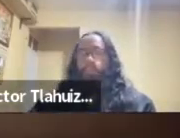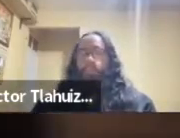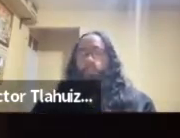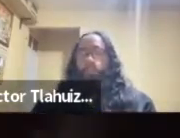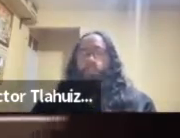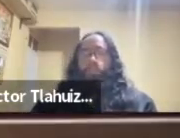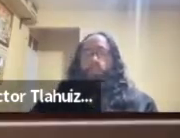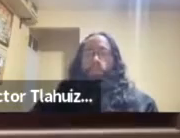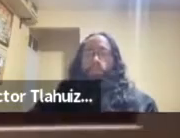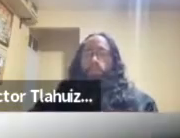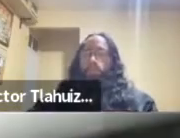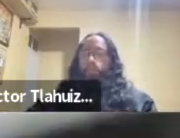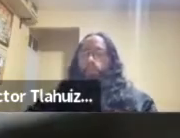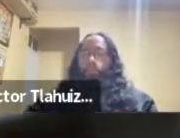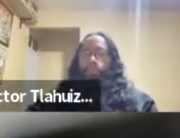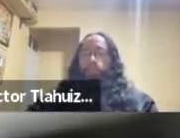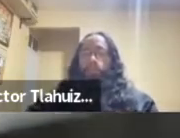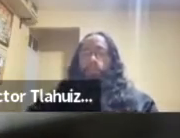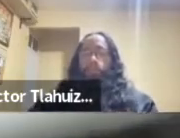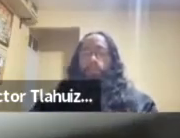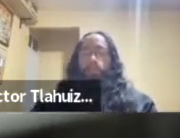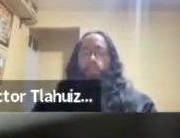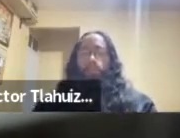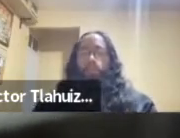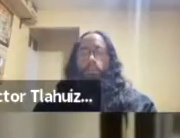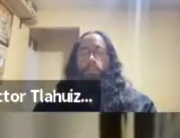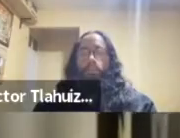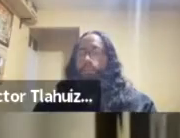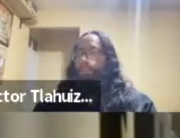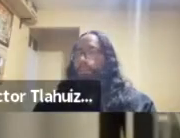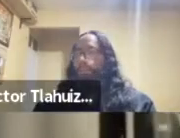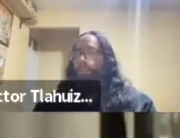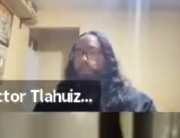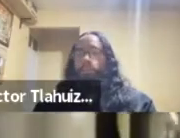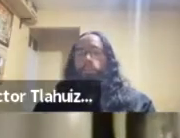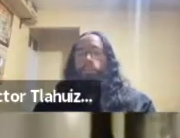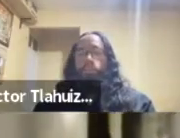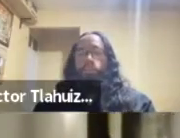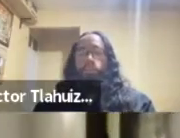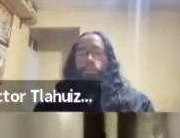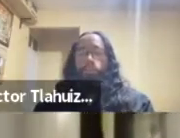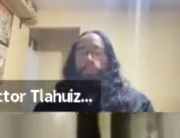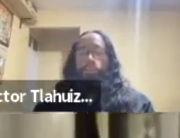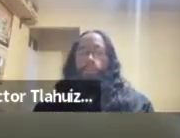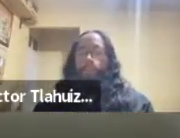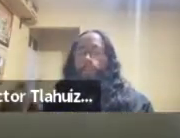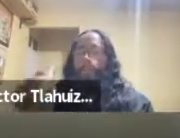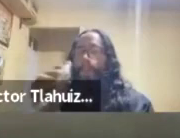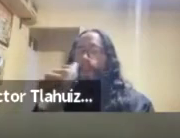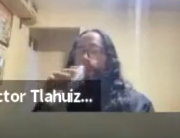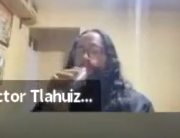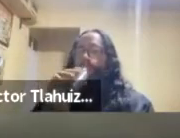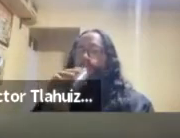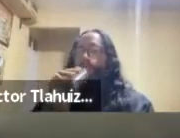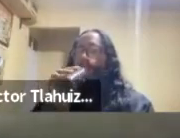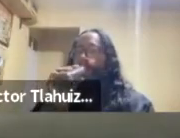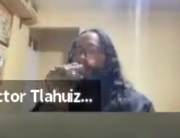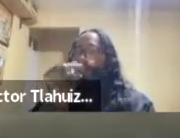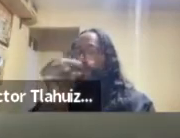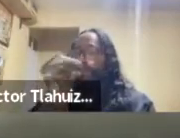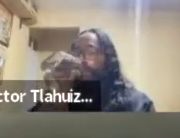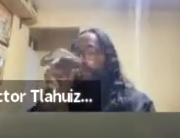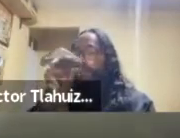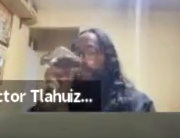amplio, de modo de vida, de modo de existencia, de forma como la sociedad se organiza y se ve a sí